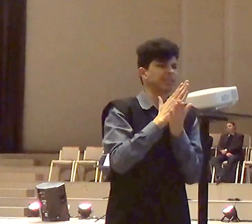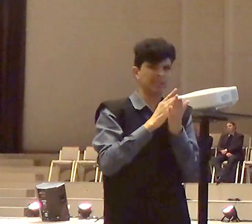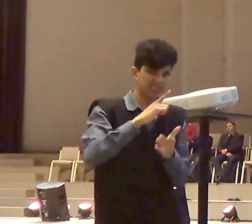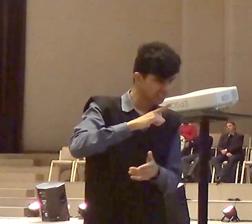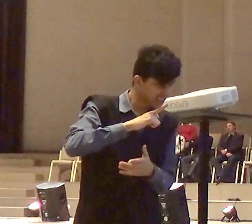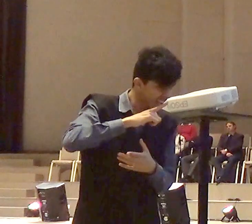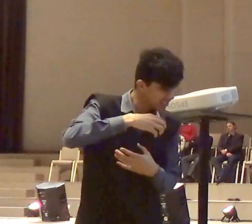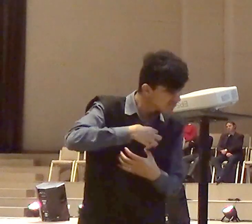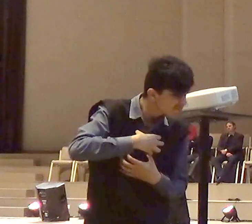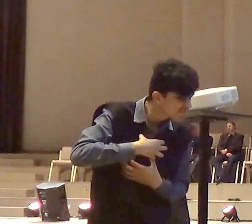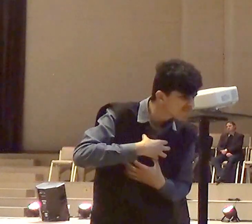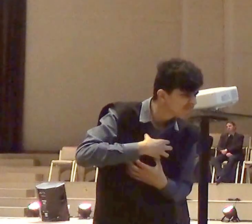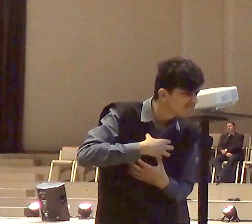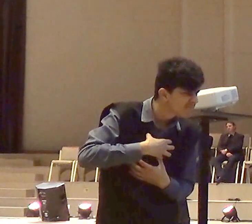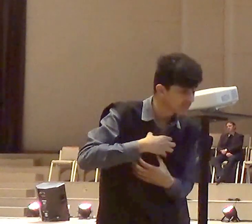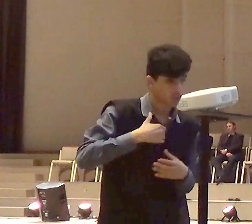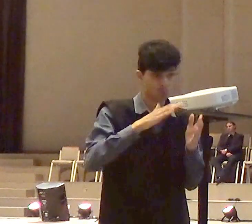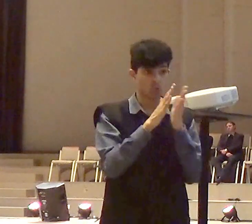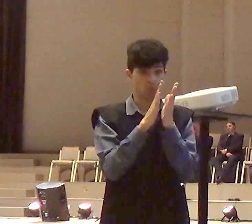entrega